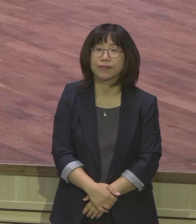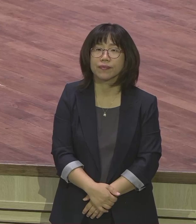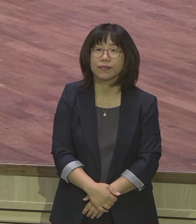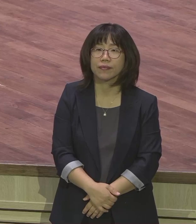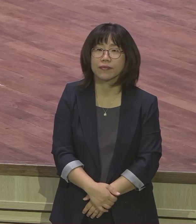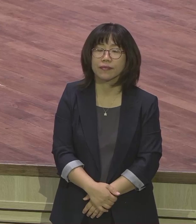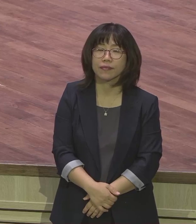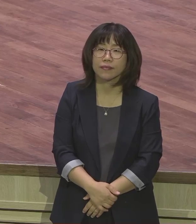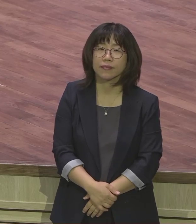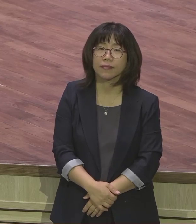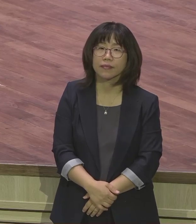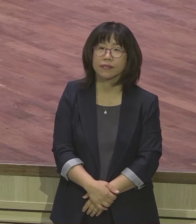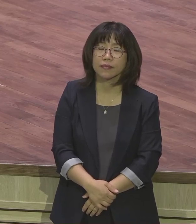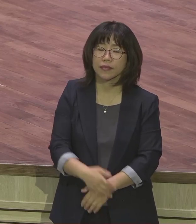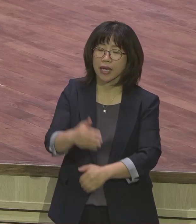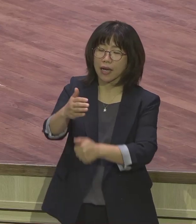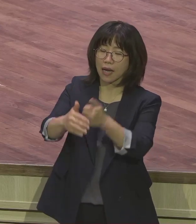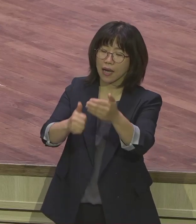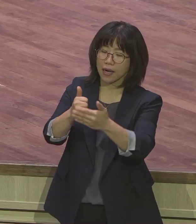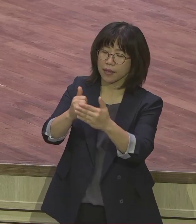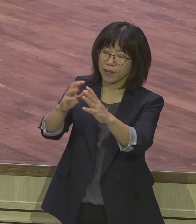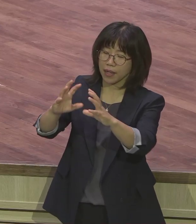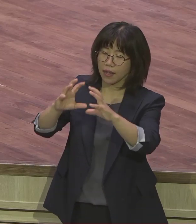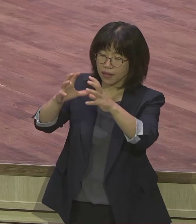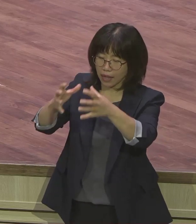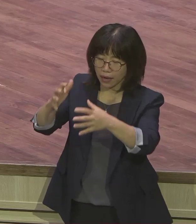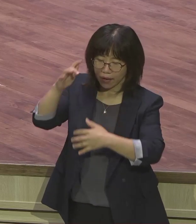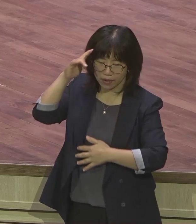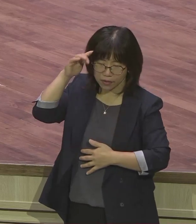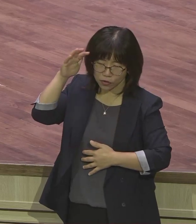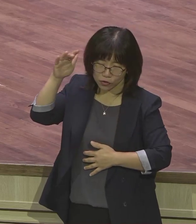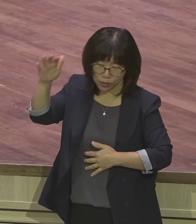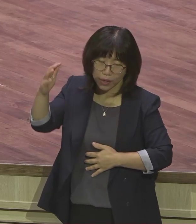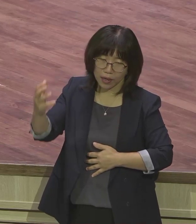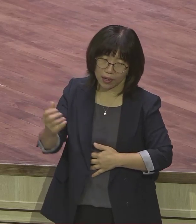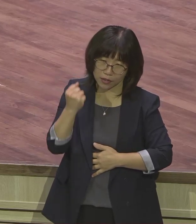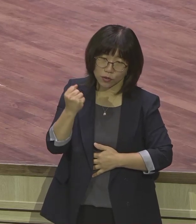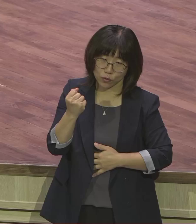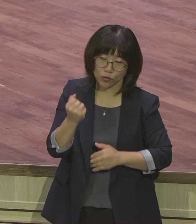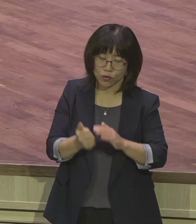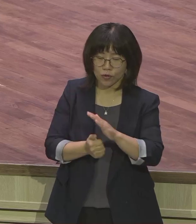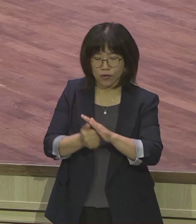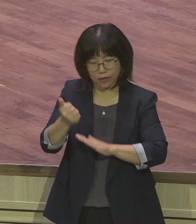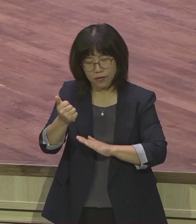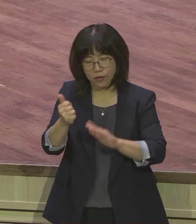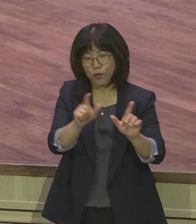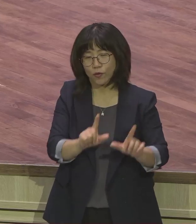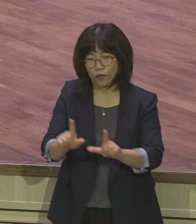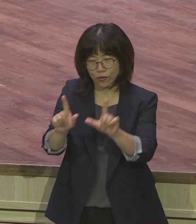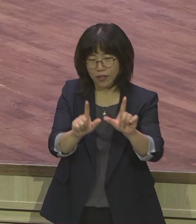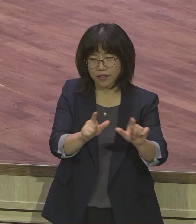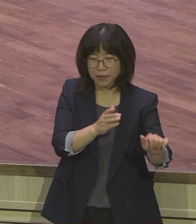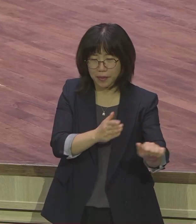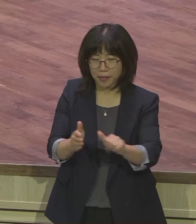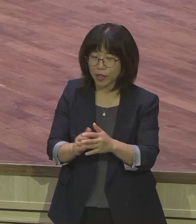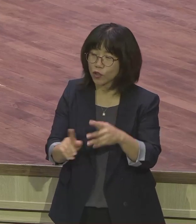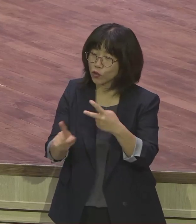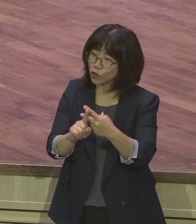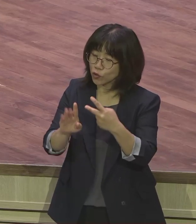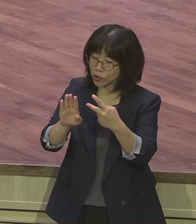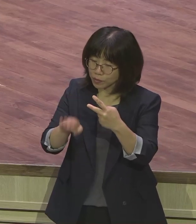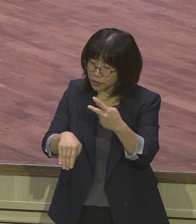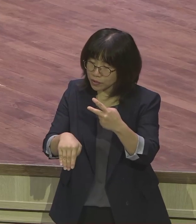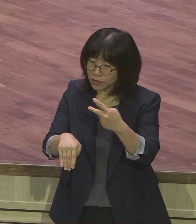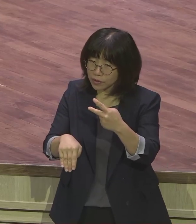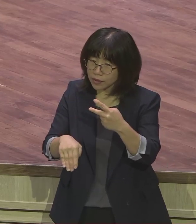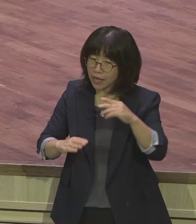하나님의 이 영원한 나라에 소망을 두는 산소망 가지고 사시기 바랍니다 우리 중동부 학생들은 실감이